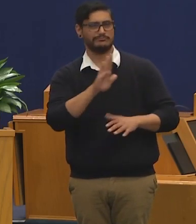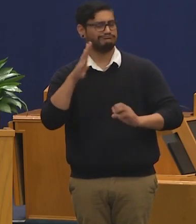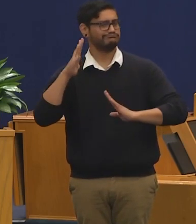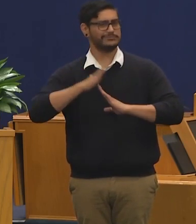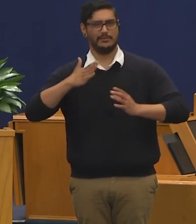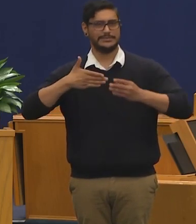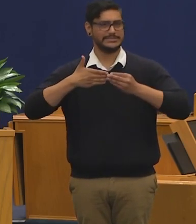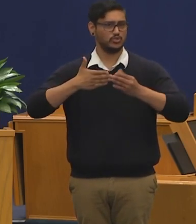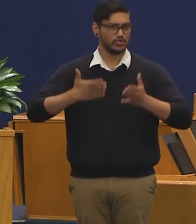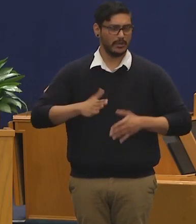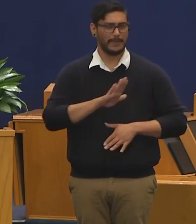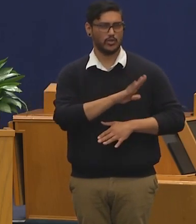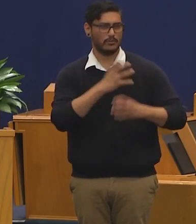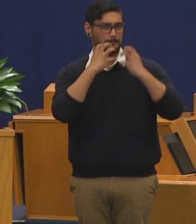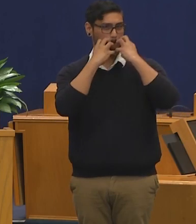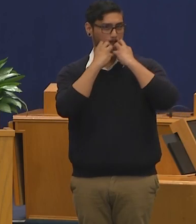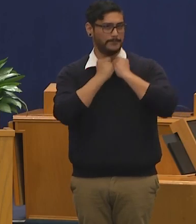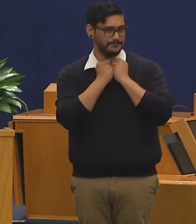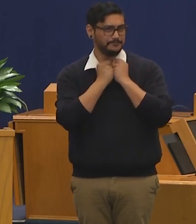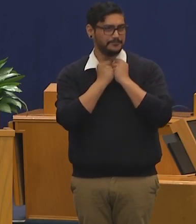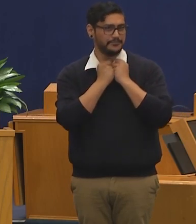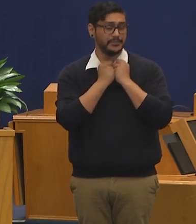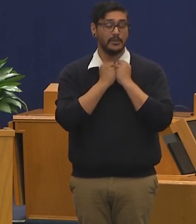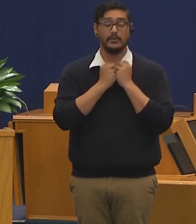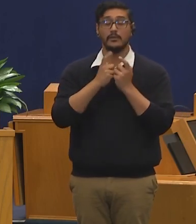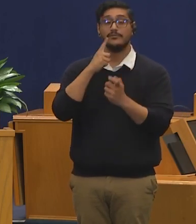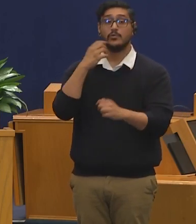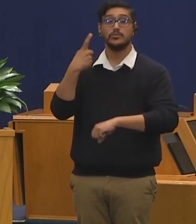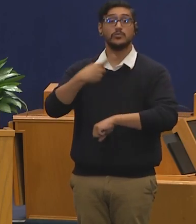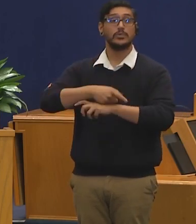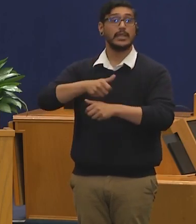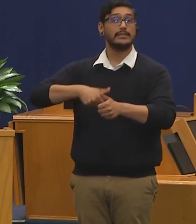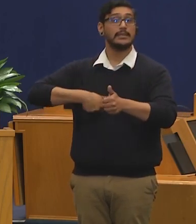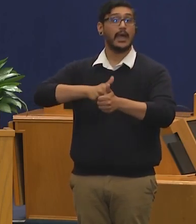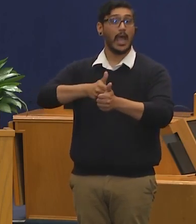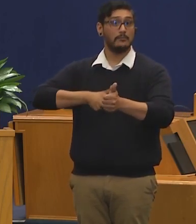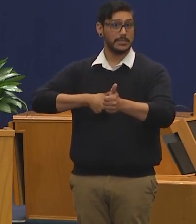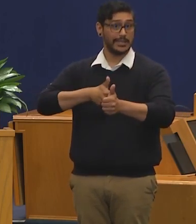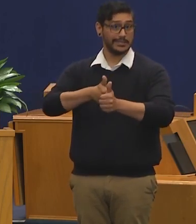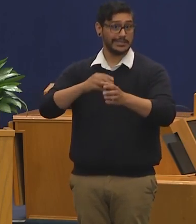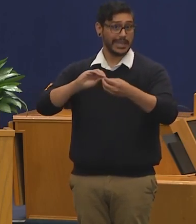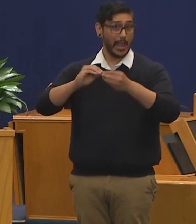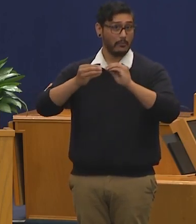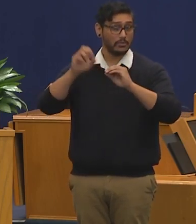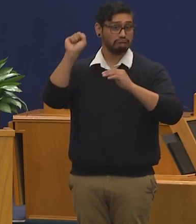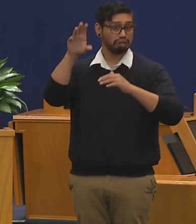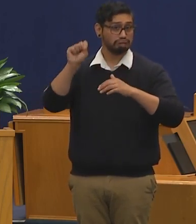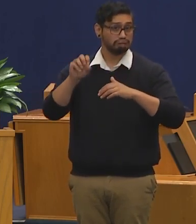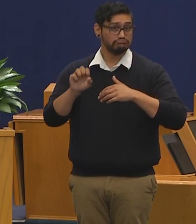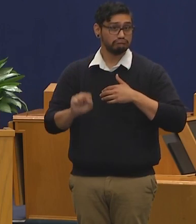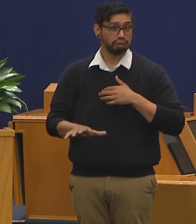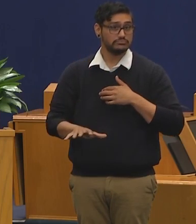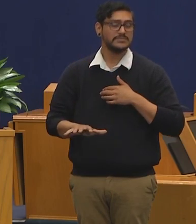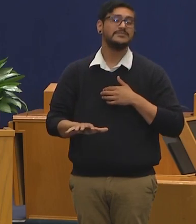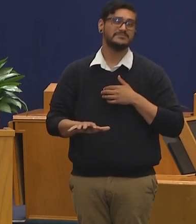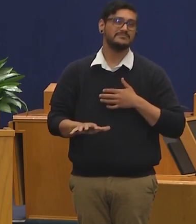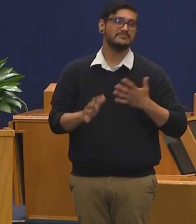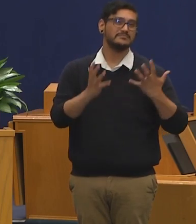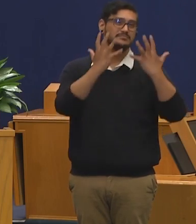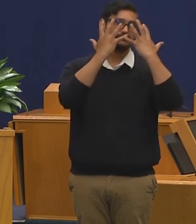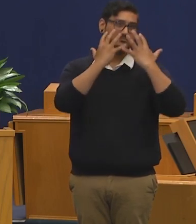y su compasión. Para actualizarlo sobre nuestras estadísticas de hoy, estamos tristes de